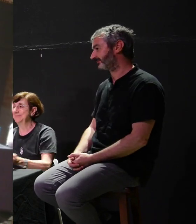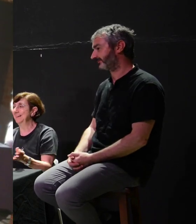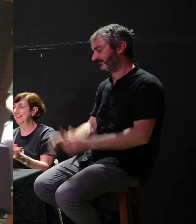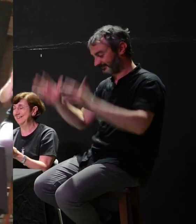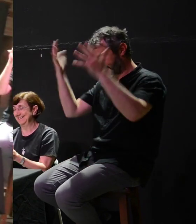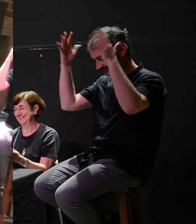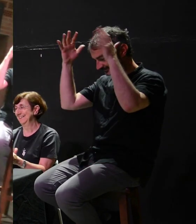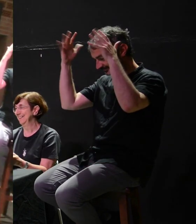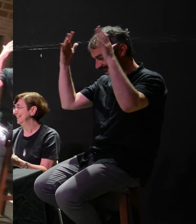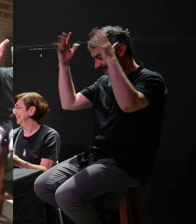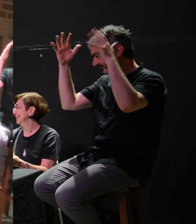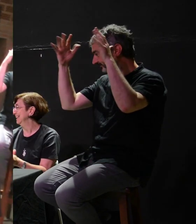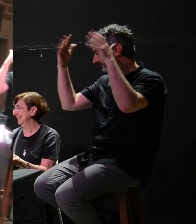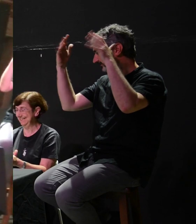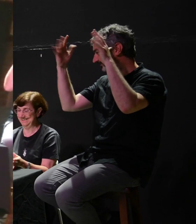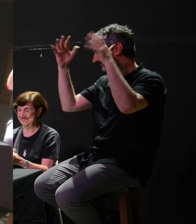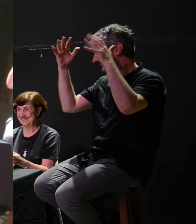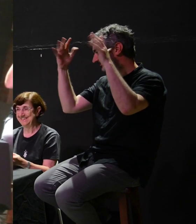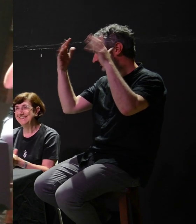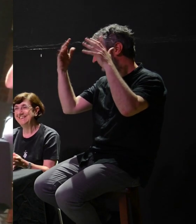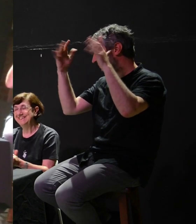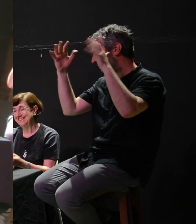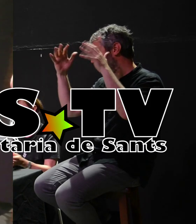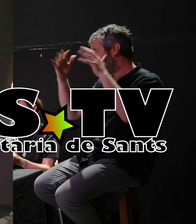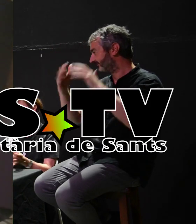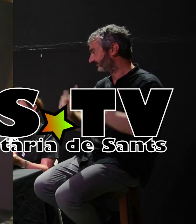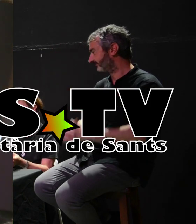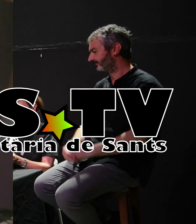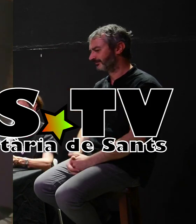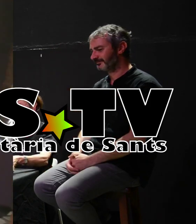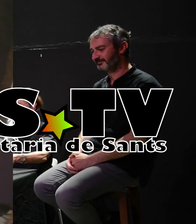Gràcies per venir.